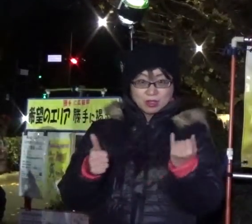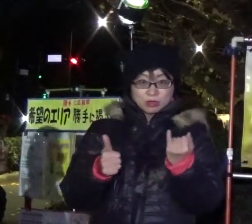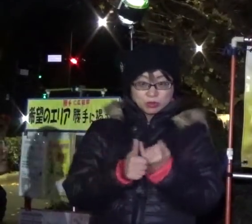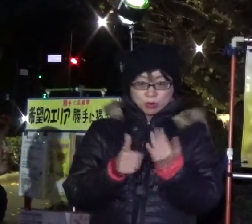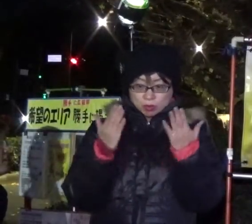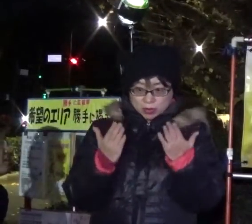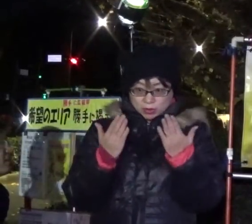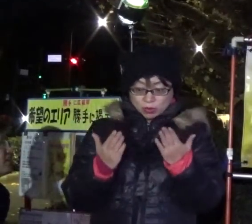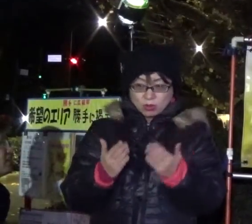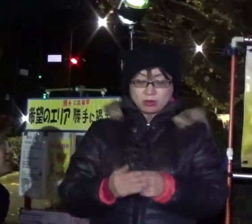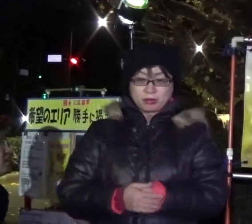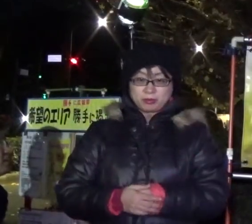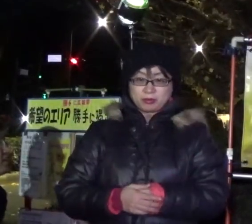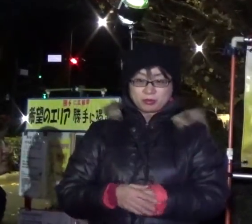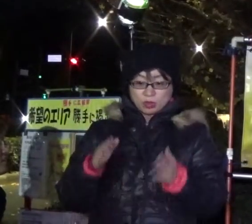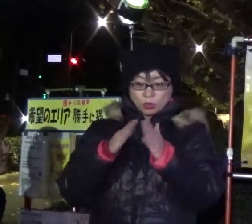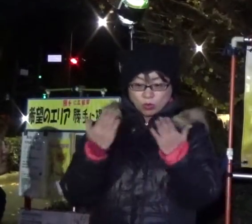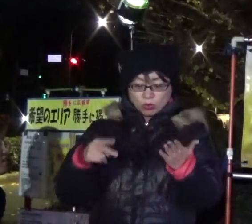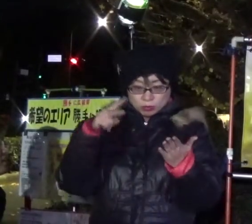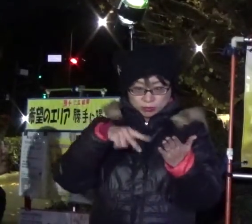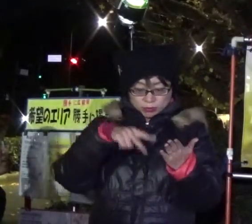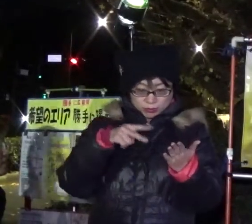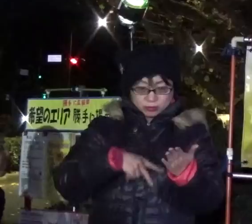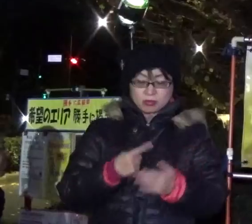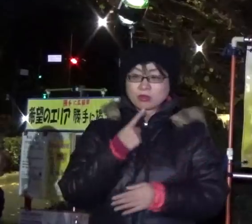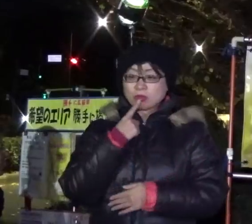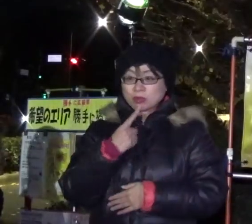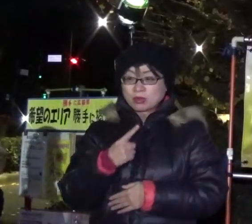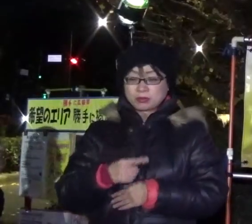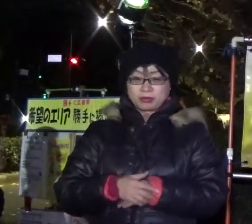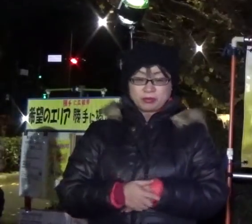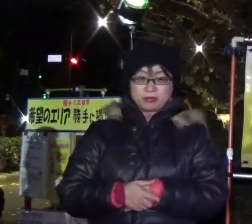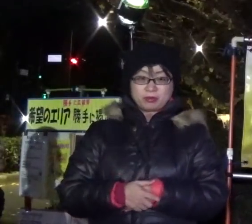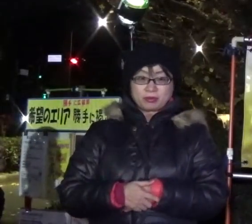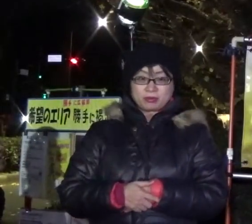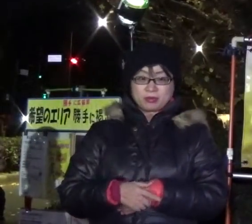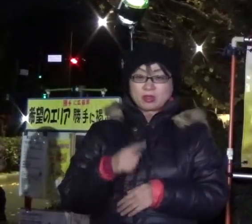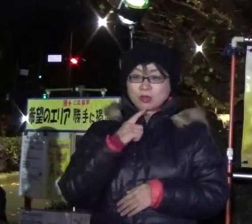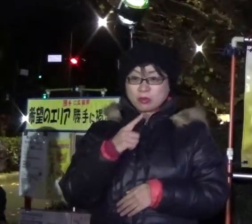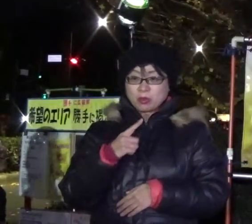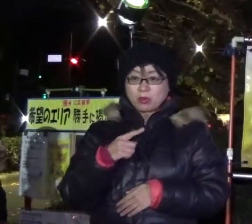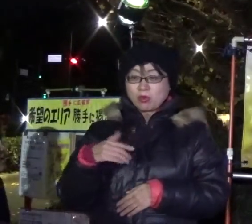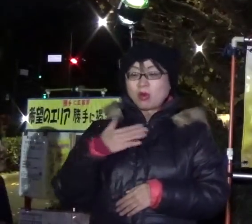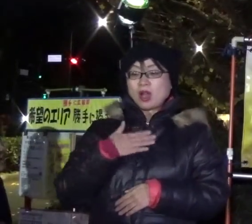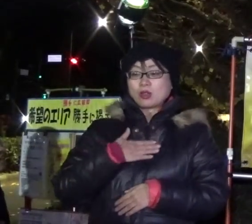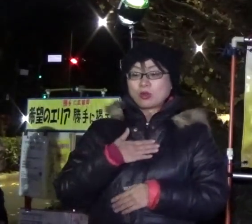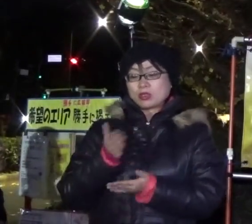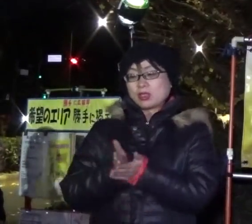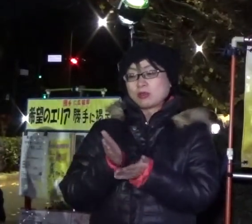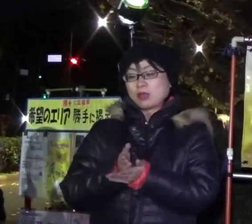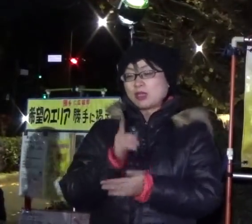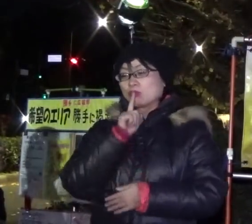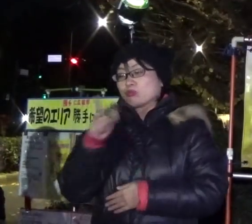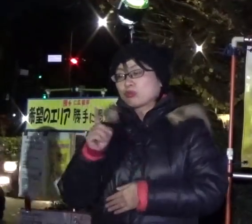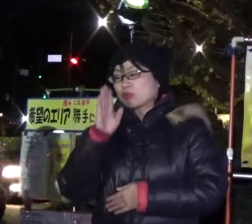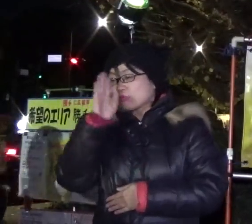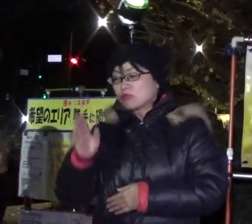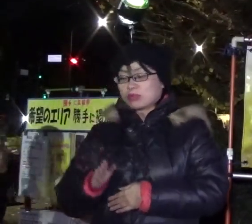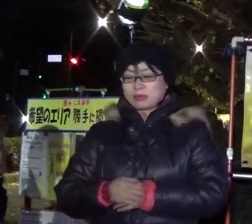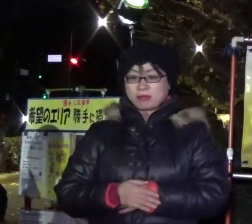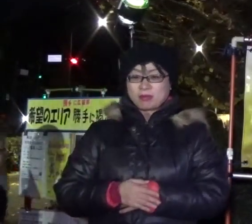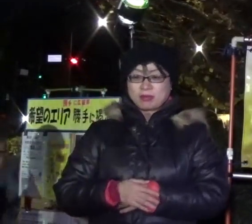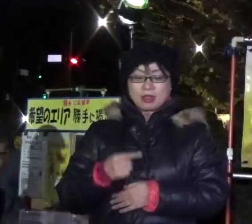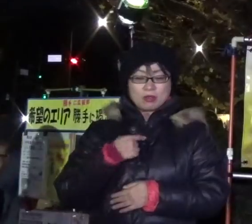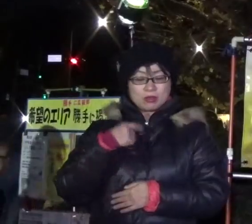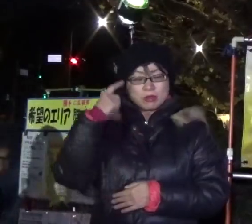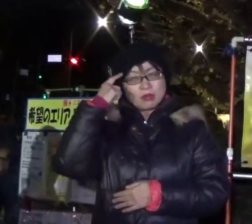しは勉強しろよ、資本論ぐらい読んでみたらどうだってちょっと口を滑らしたらですね、じゃあ俺にも分かるように説明してくれよとか言って、で考えてみ